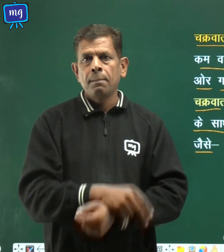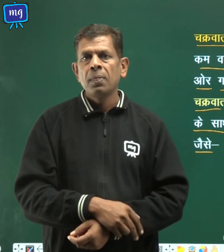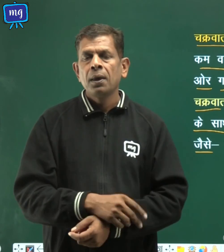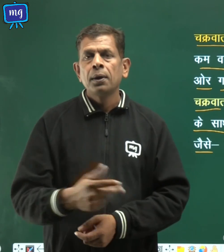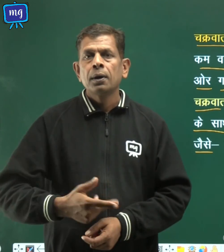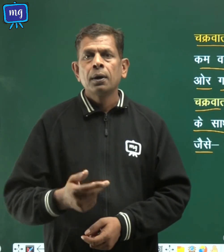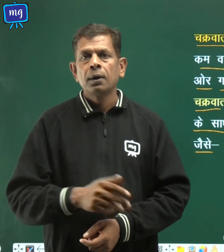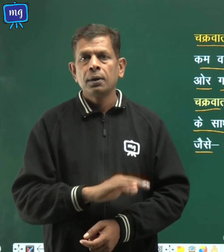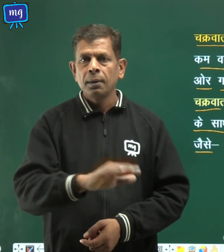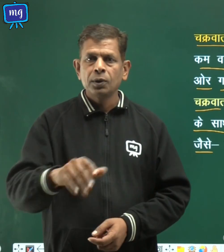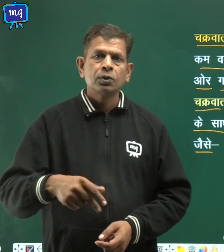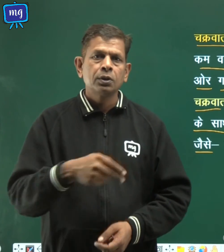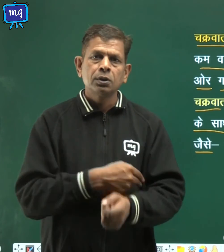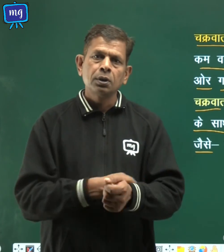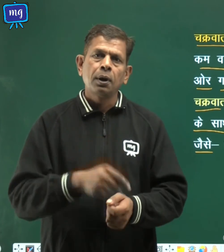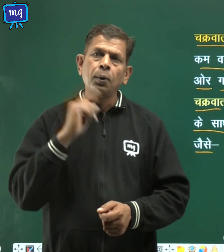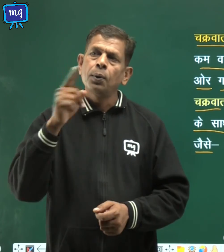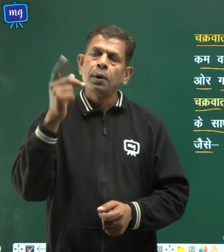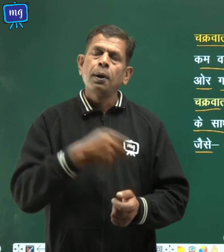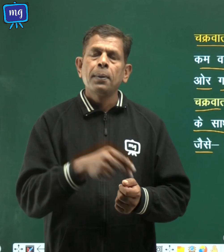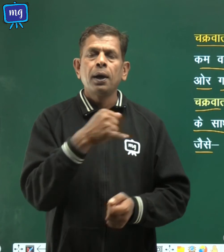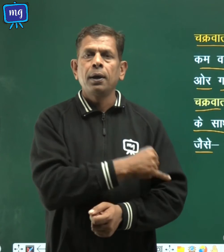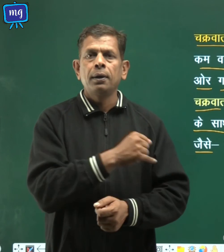बच्चों चक्रवात के नाम हैं।